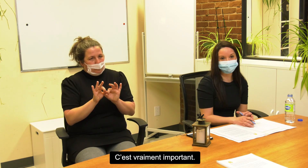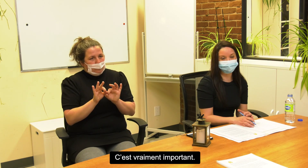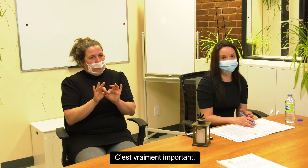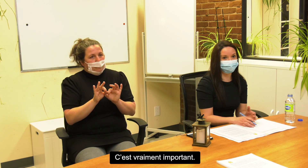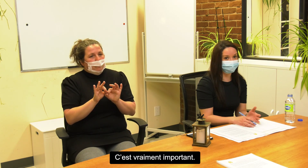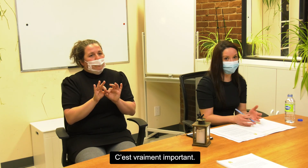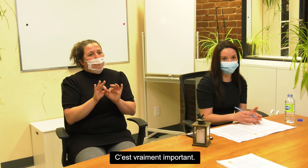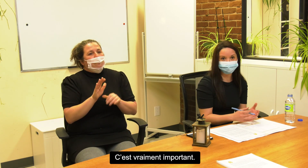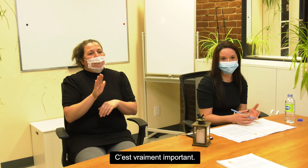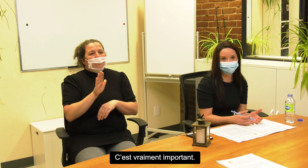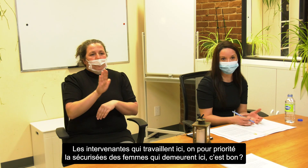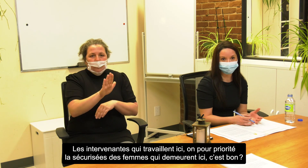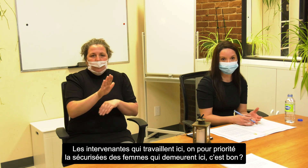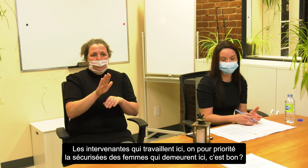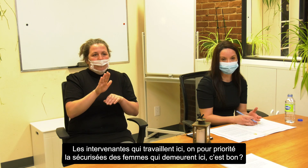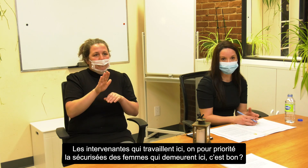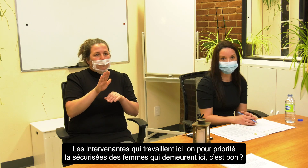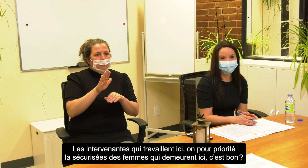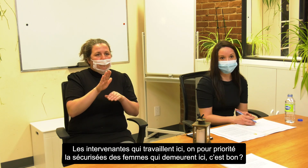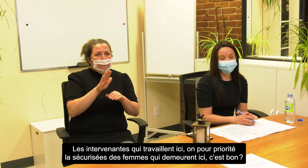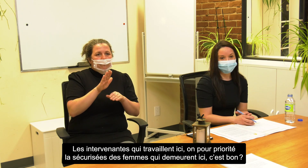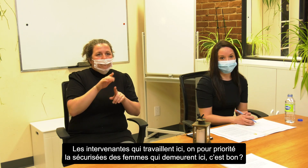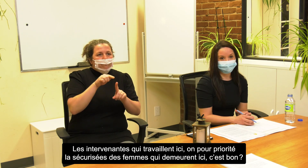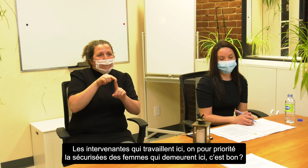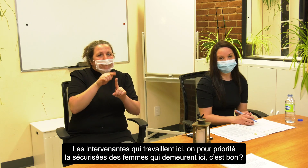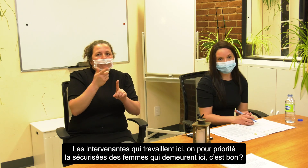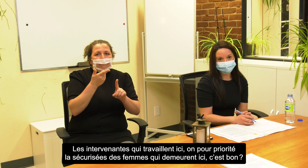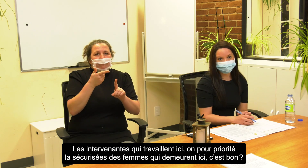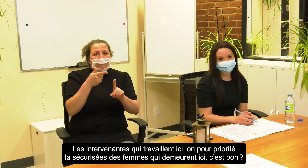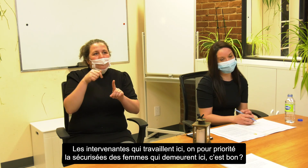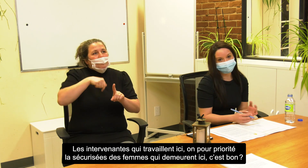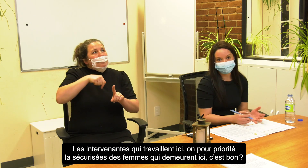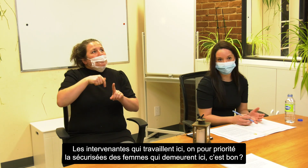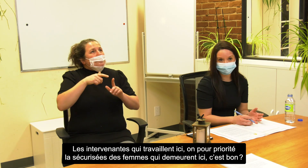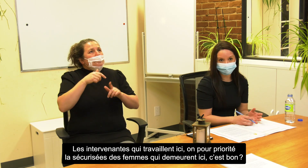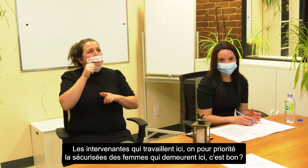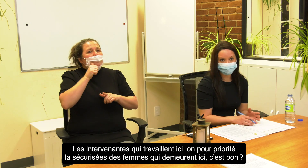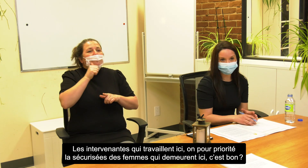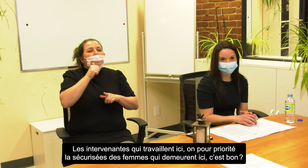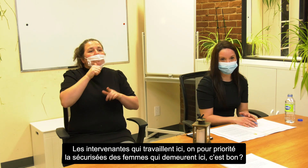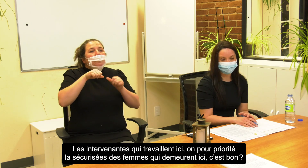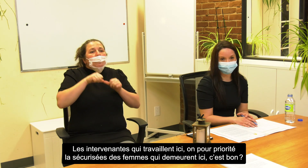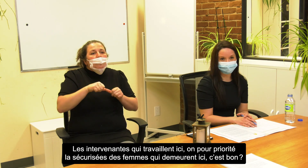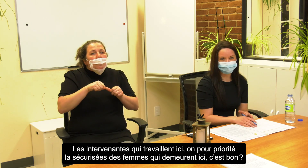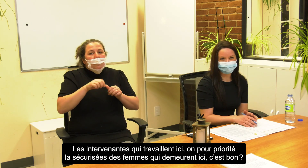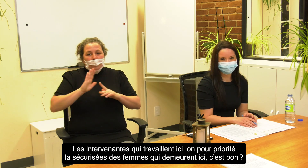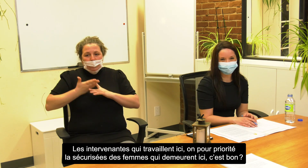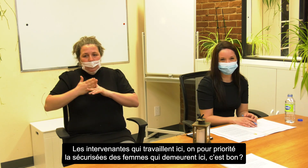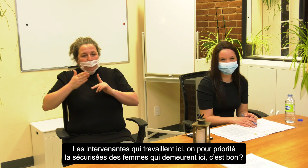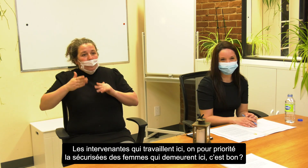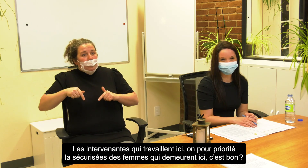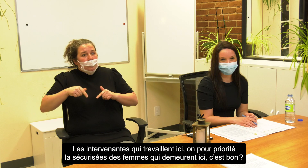de tes enfants, les femmes d'ici aussi, puis les intervenantes. Est-ce que ça fait du sens pour toi?